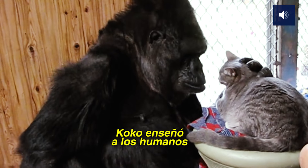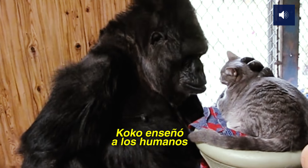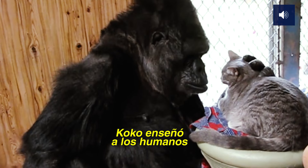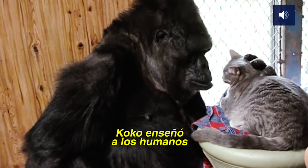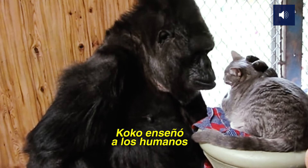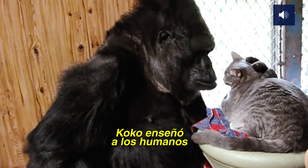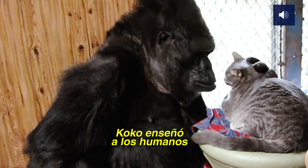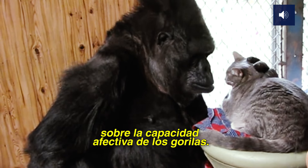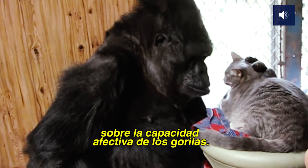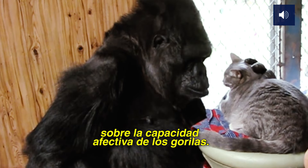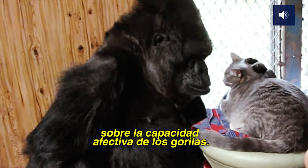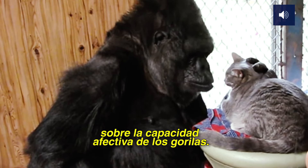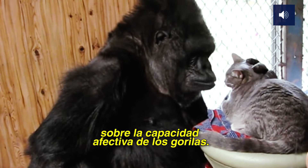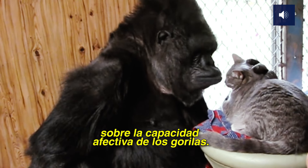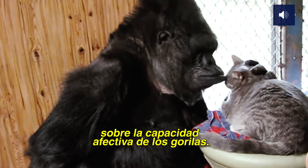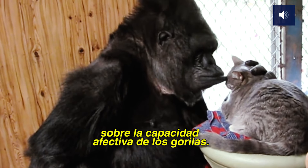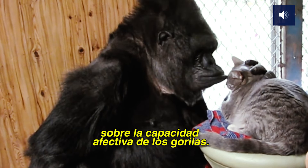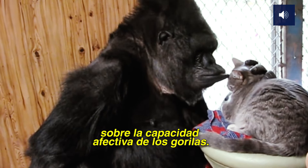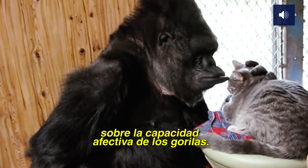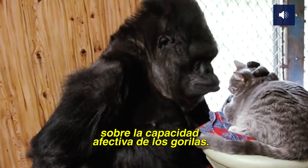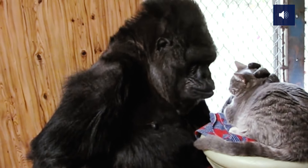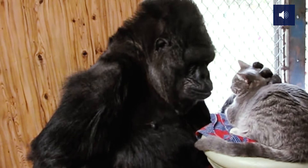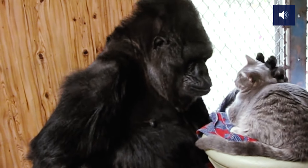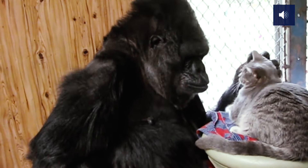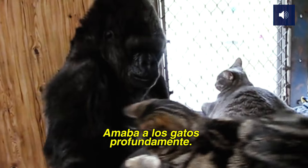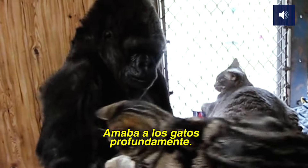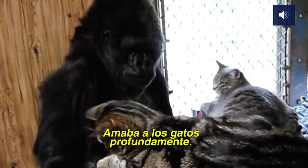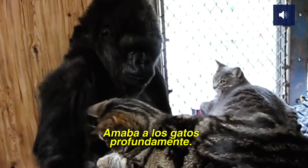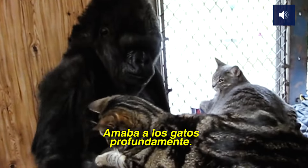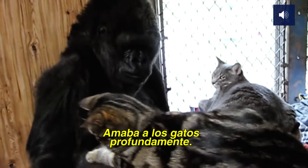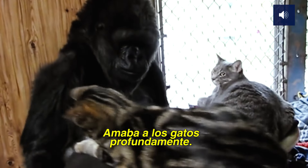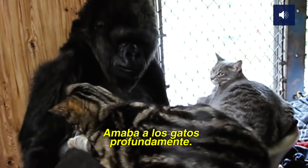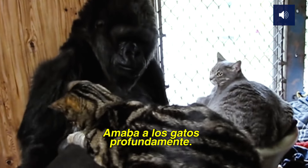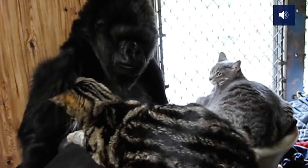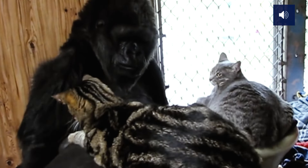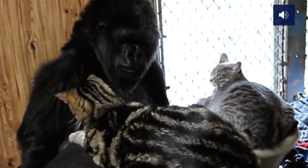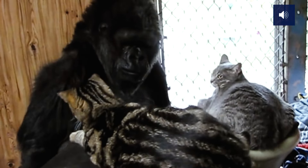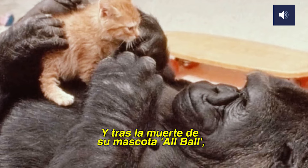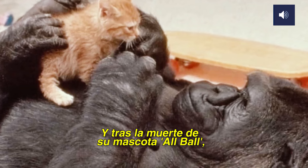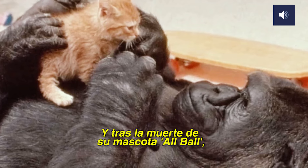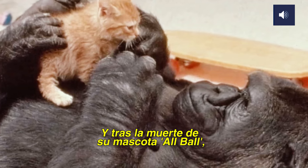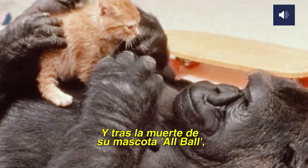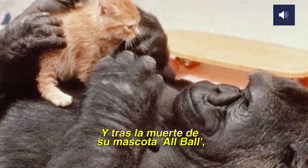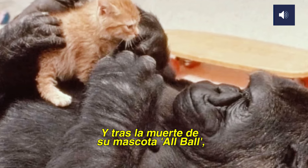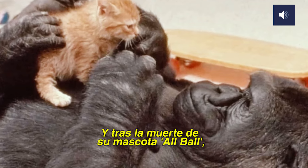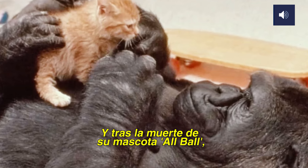Coco enseñó a los humanos sobre la capacidad afectiva de los gorilas. Amaba a los gatos profundamente, y tras la muerte de su mascota All